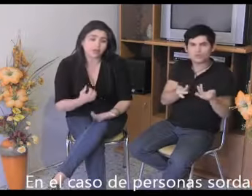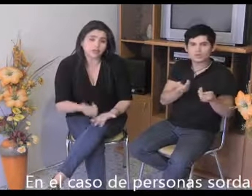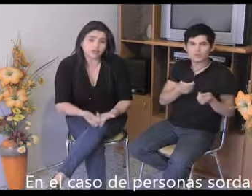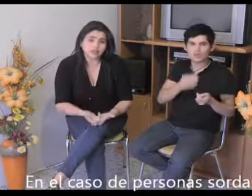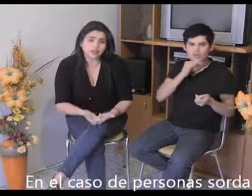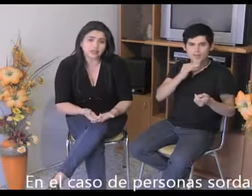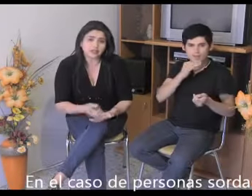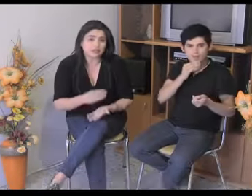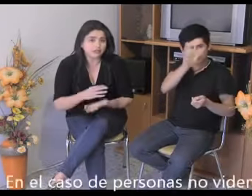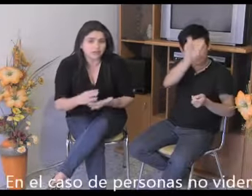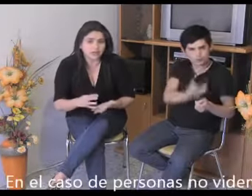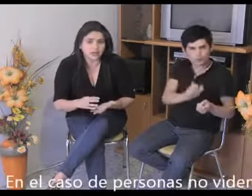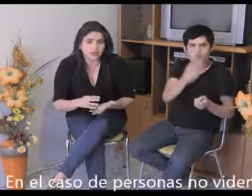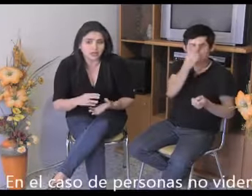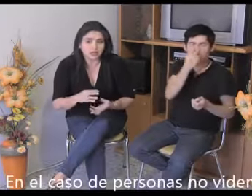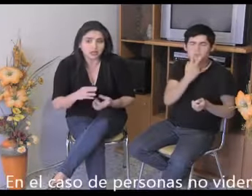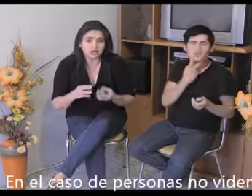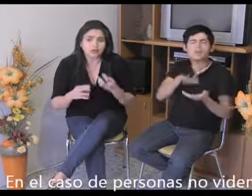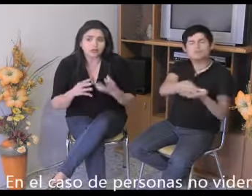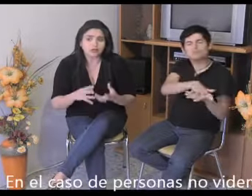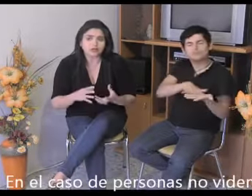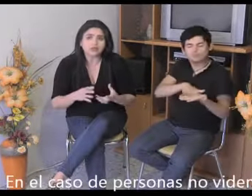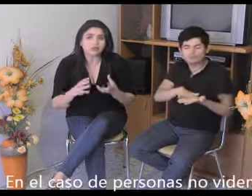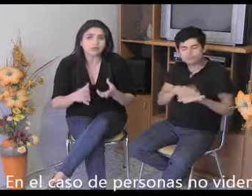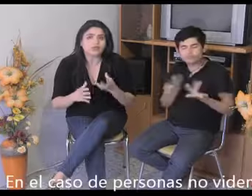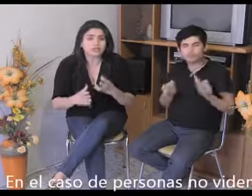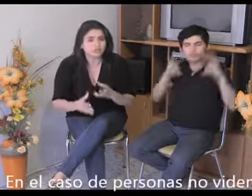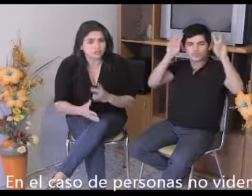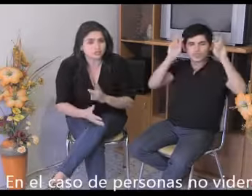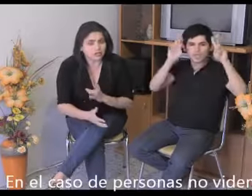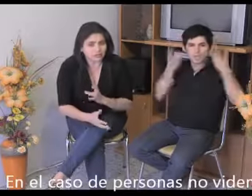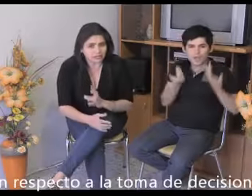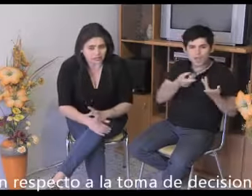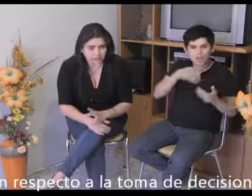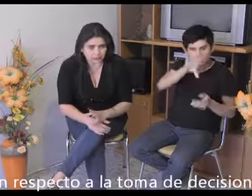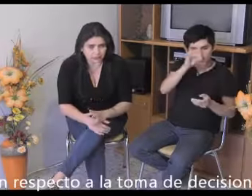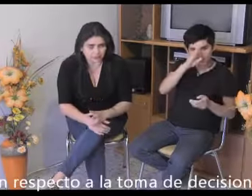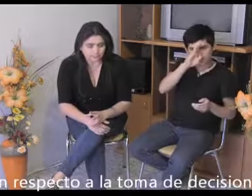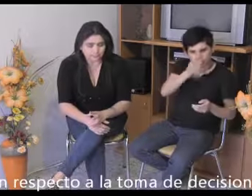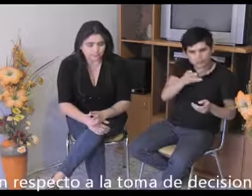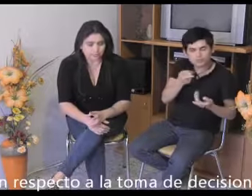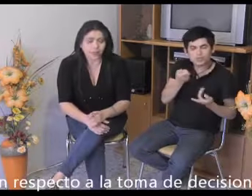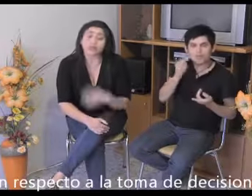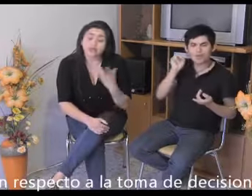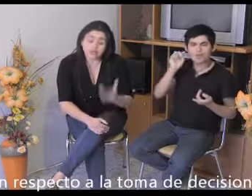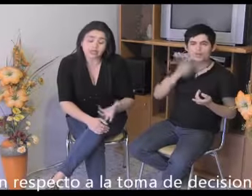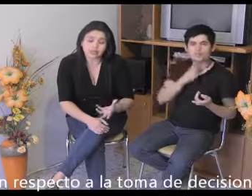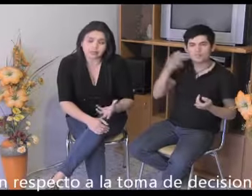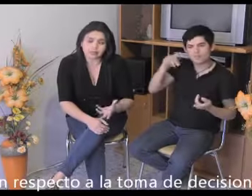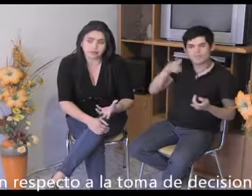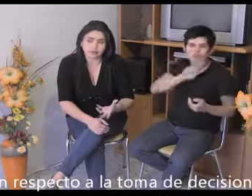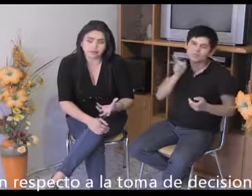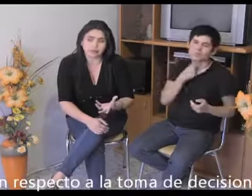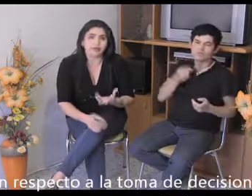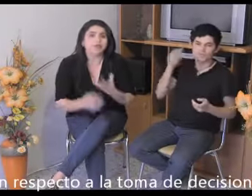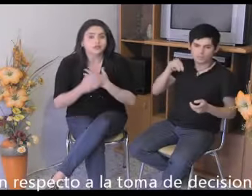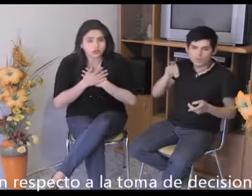no videntes, en braille, con respecto a la toma de decisiones de la maternidad. Por ejemplo, yo